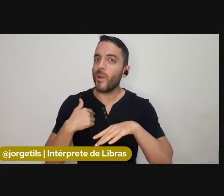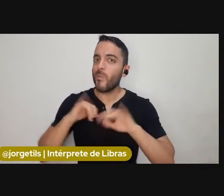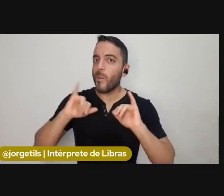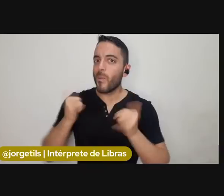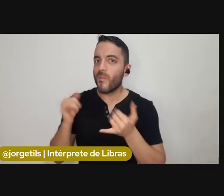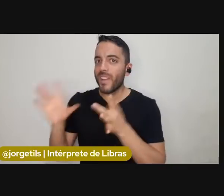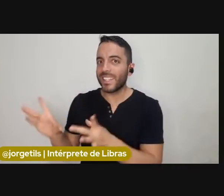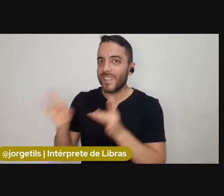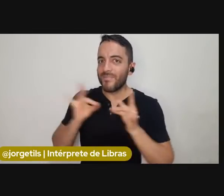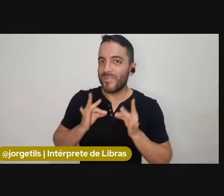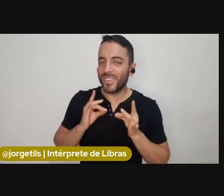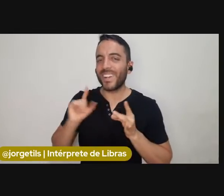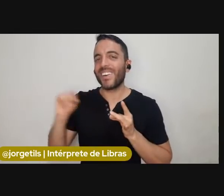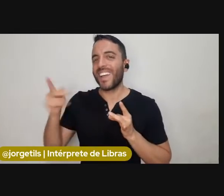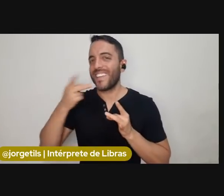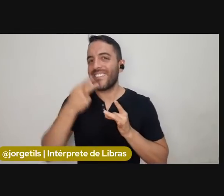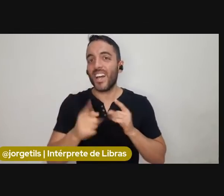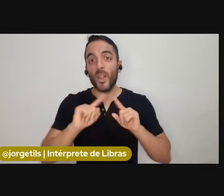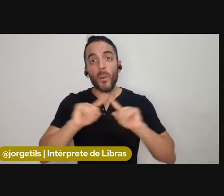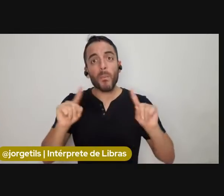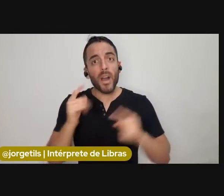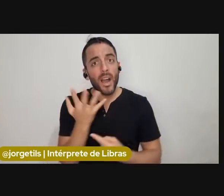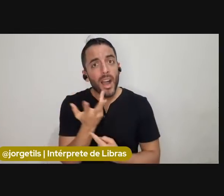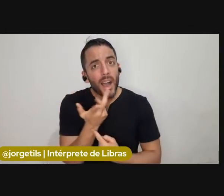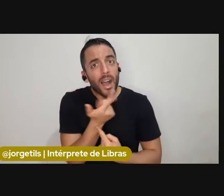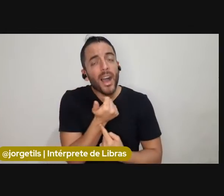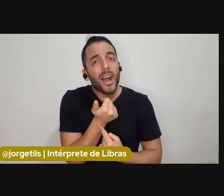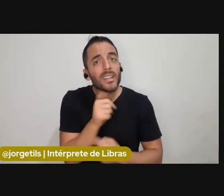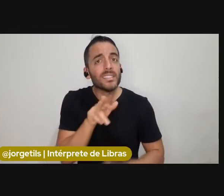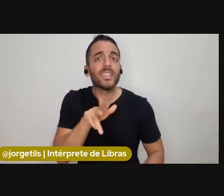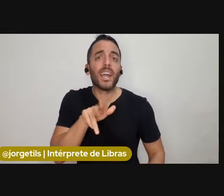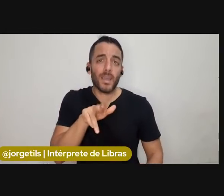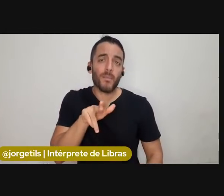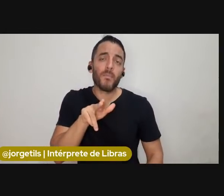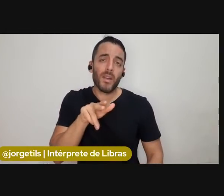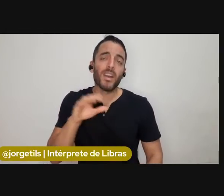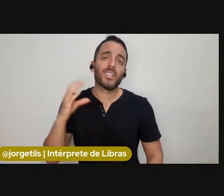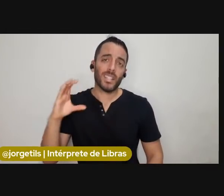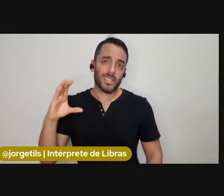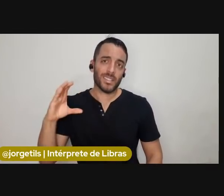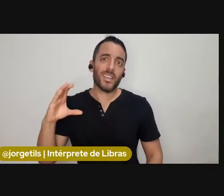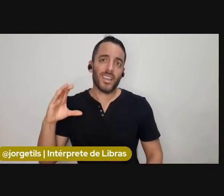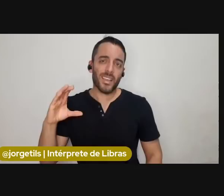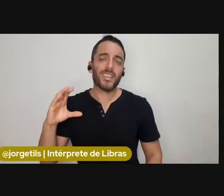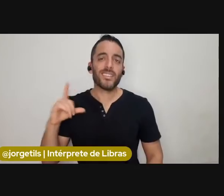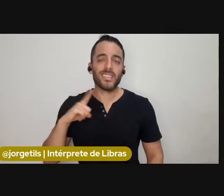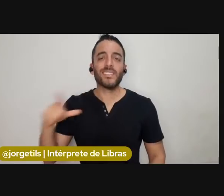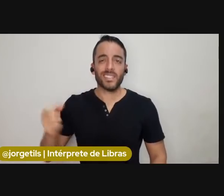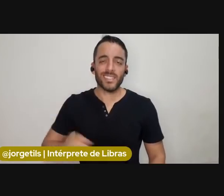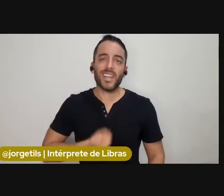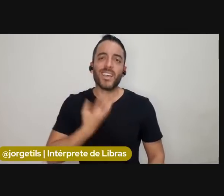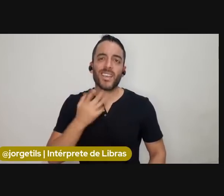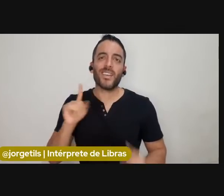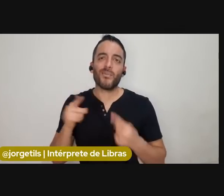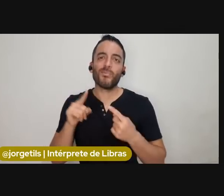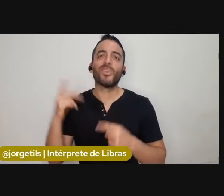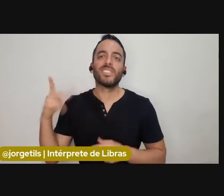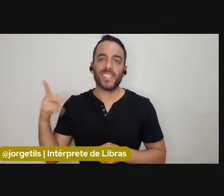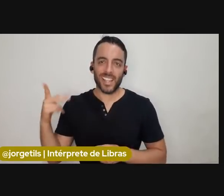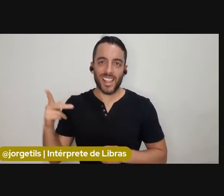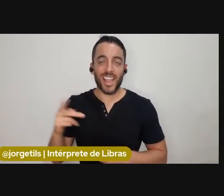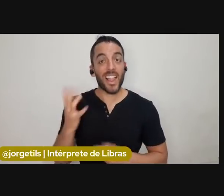Gilberto Gil falou, mas que a arte é irmã da ciência. Isso é dito na poesia Quanta, do Gilberto Gil. A arte é irmã da